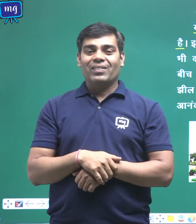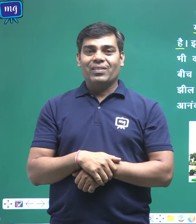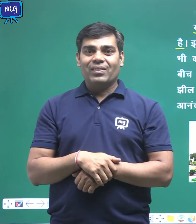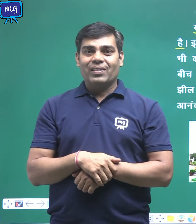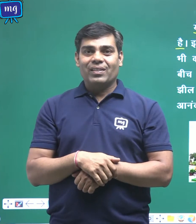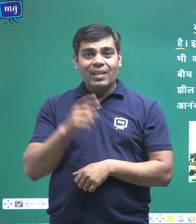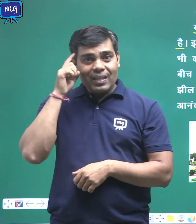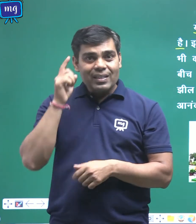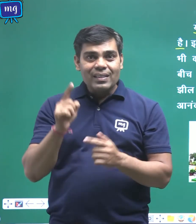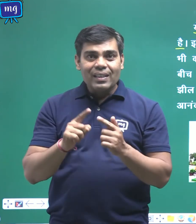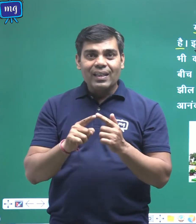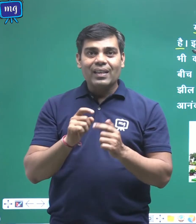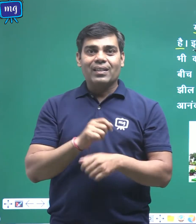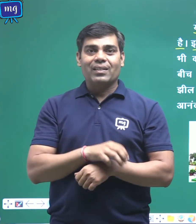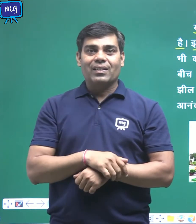इसलिए